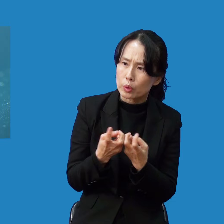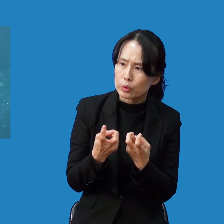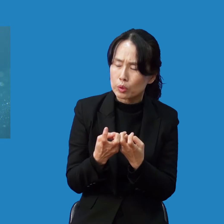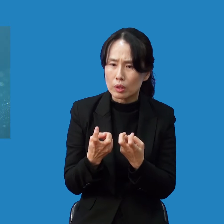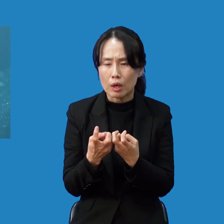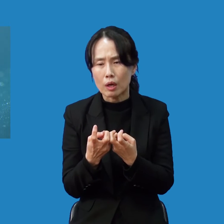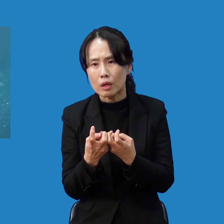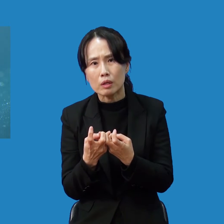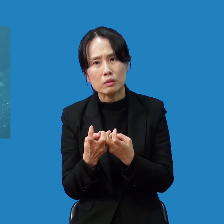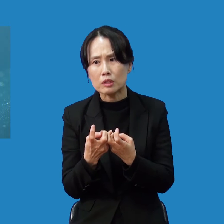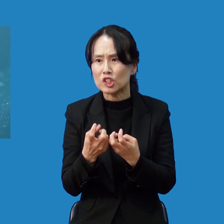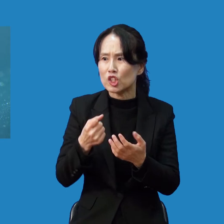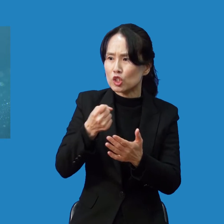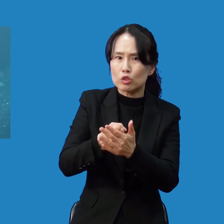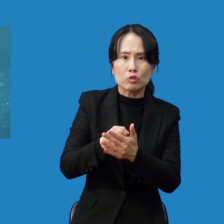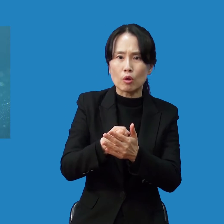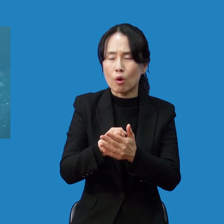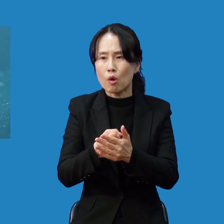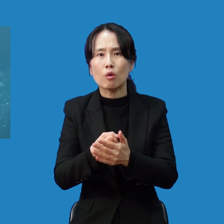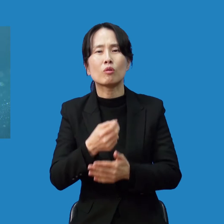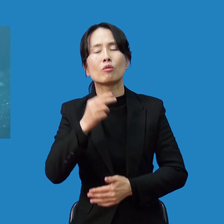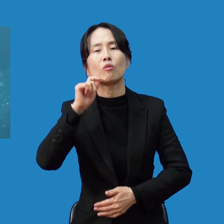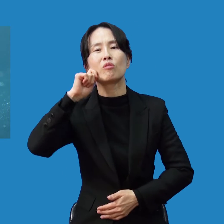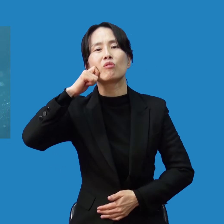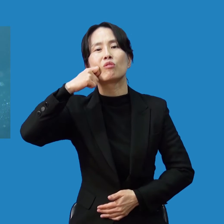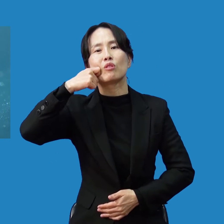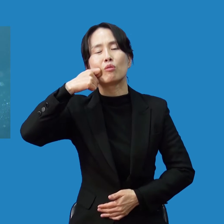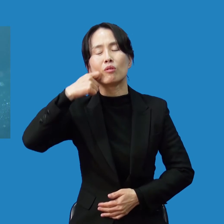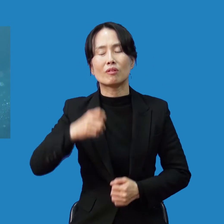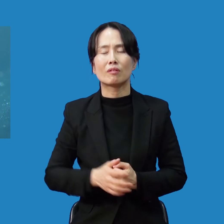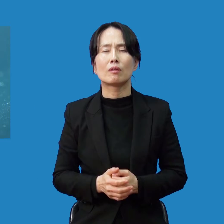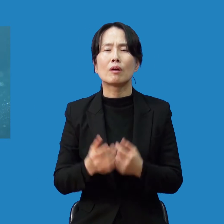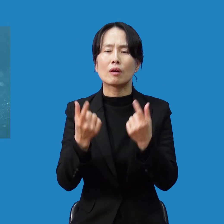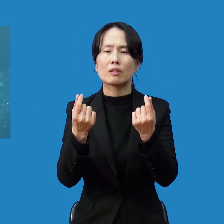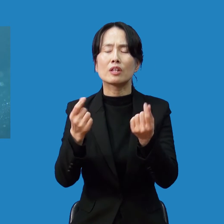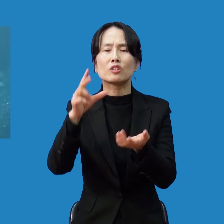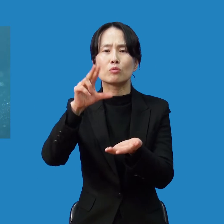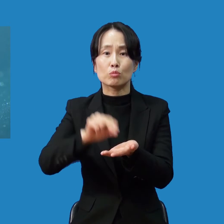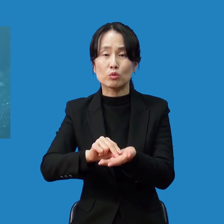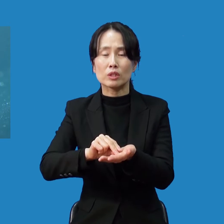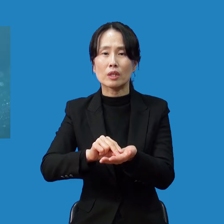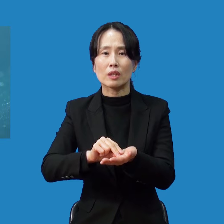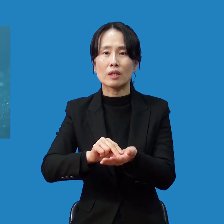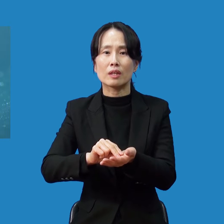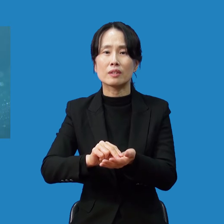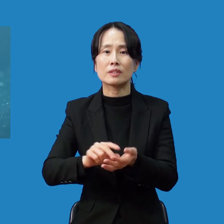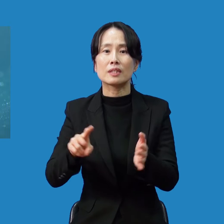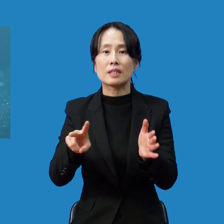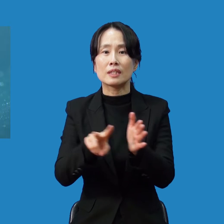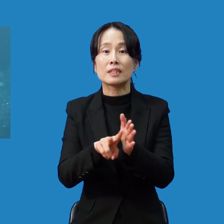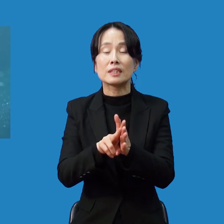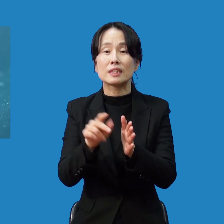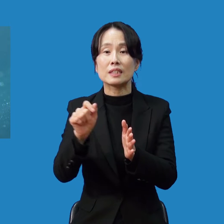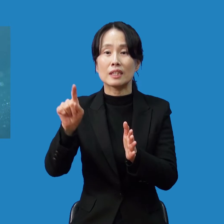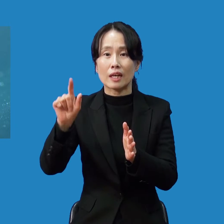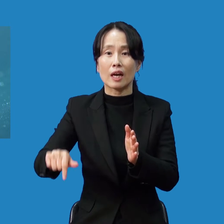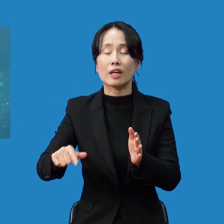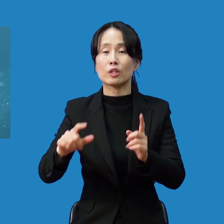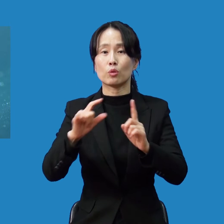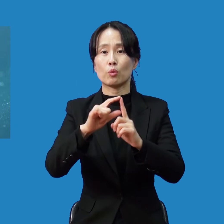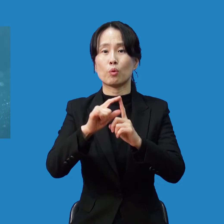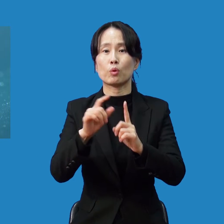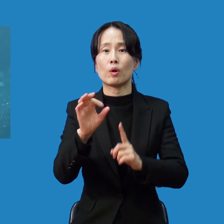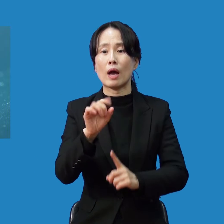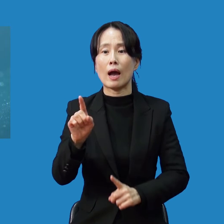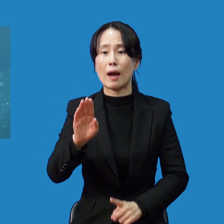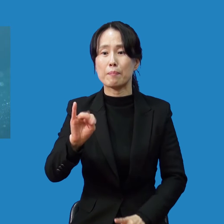되는지 판단하기가 좀 곤란합니다. 자, 그런 문제를 신학 용어로 아디아포라라고 합니다.